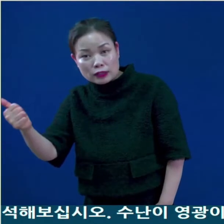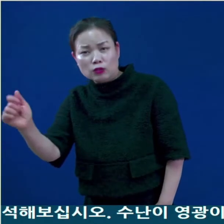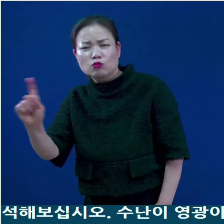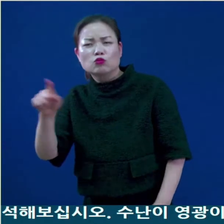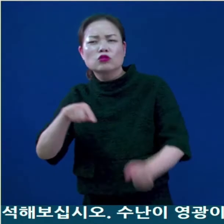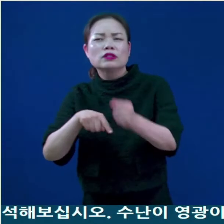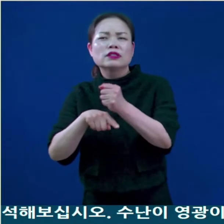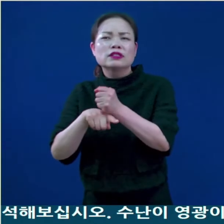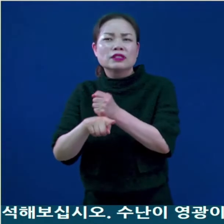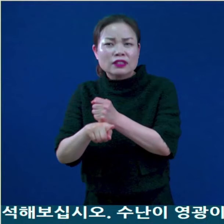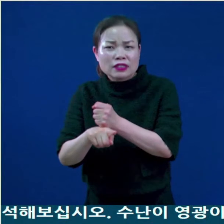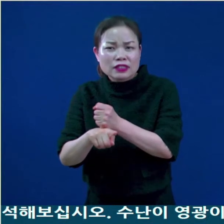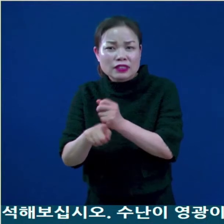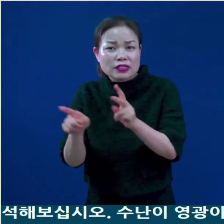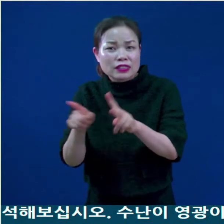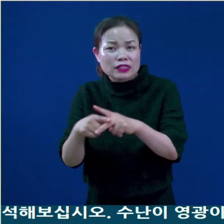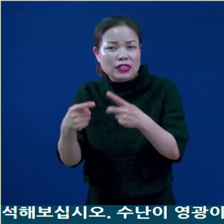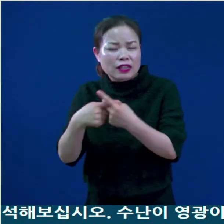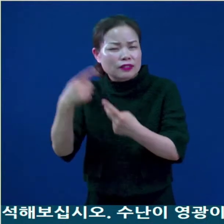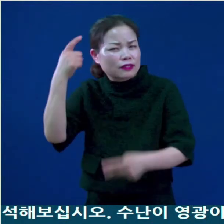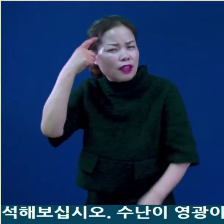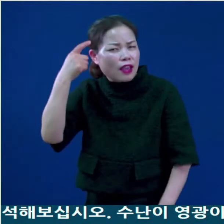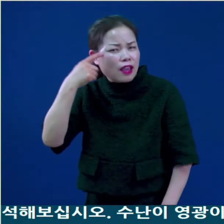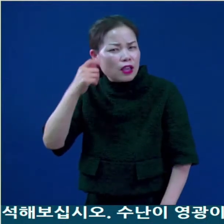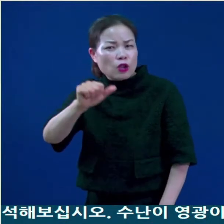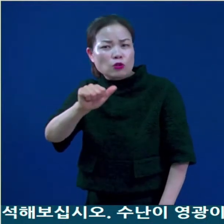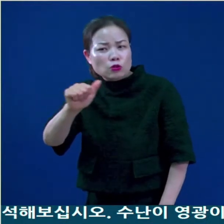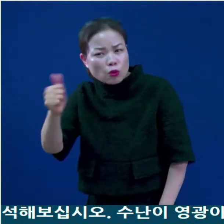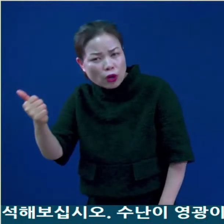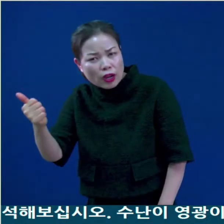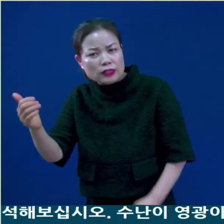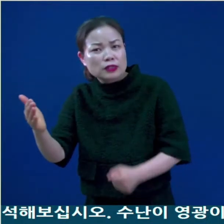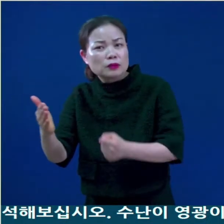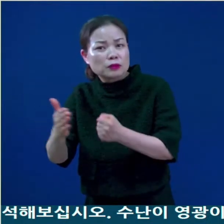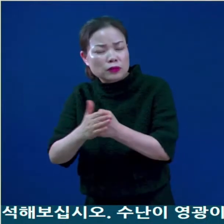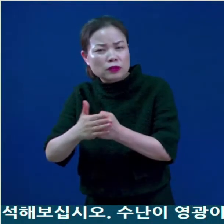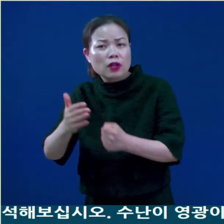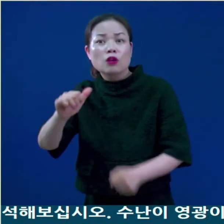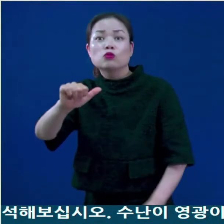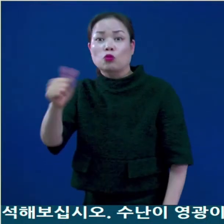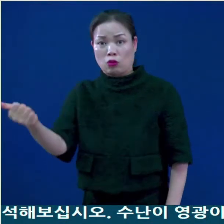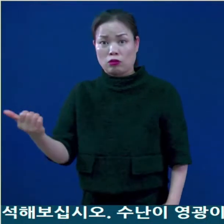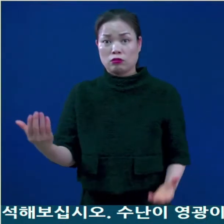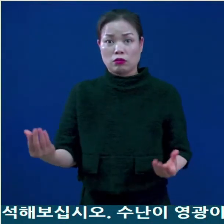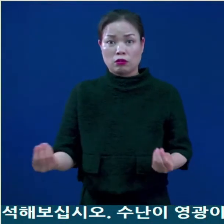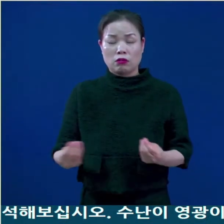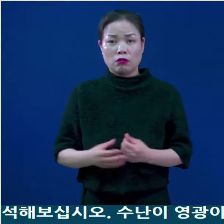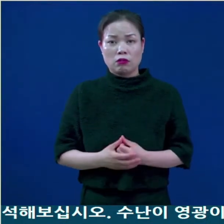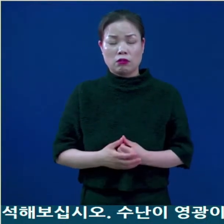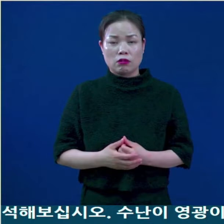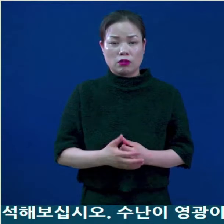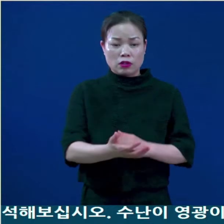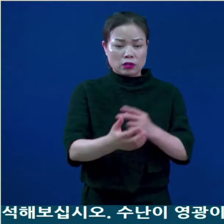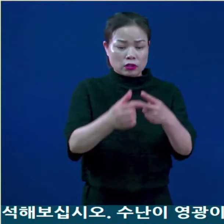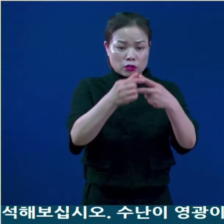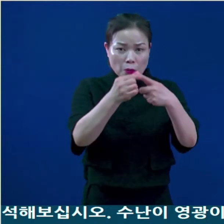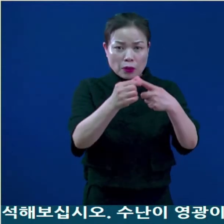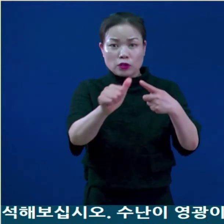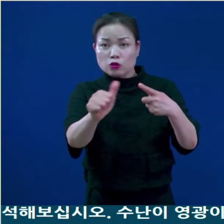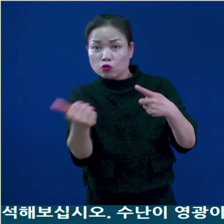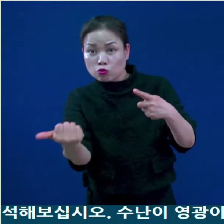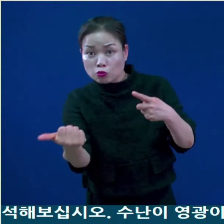무슨 뜻인지 이해해 보시고요. 돌아가심으로 돌아가셨다. 앞에 돌아가심은